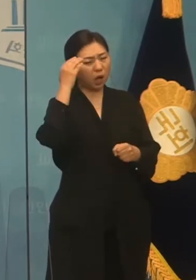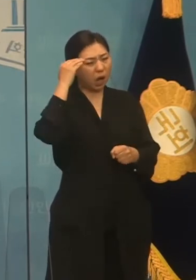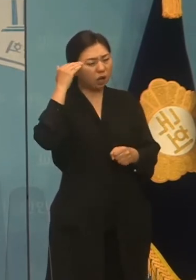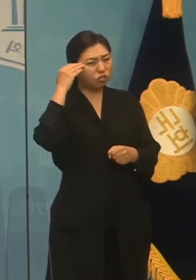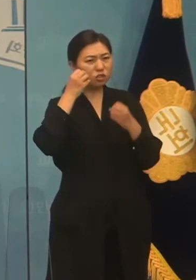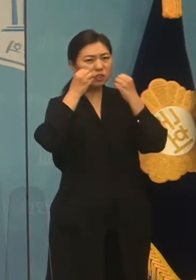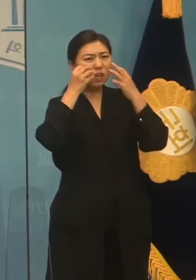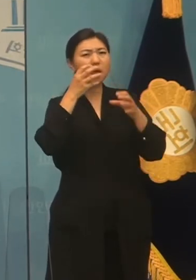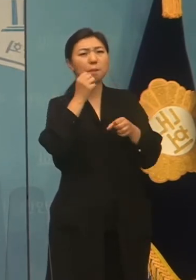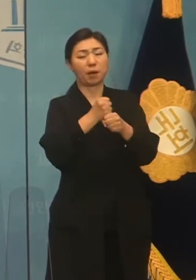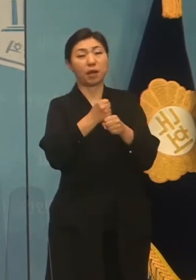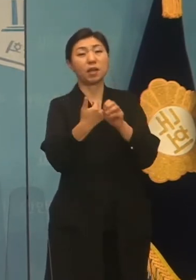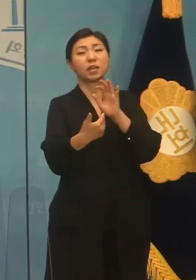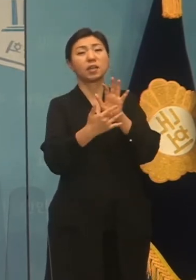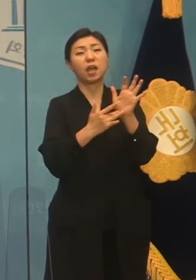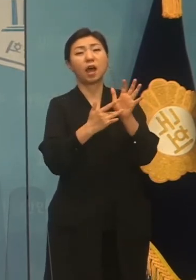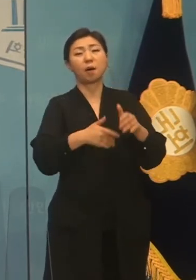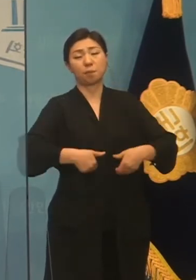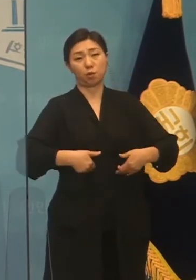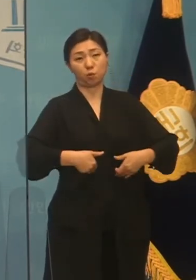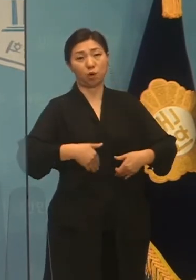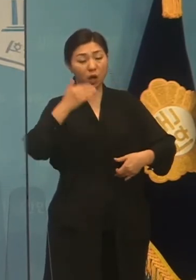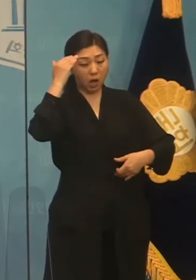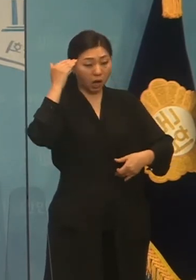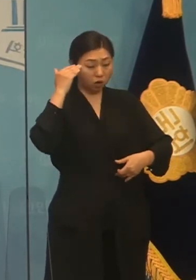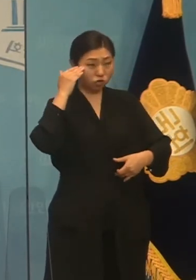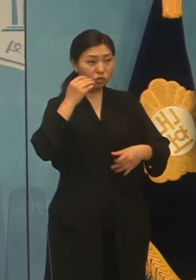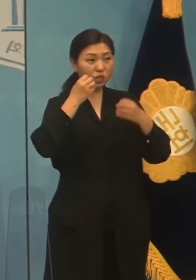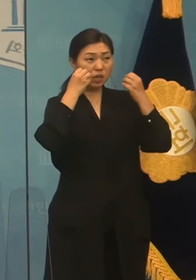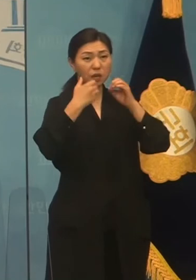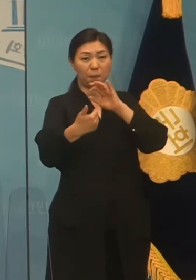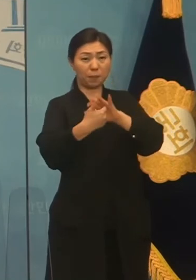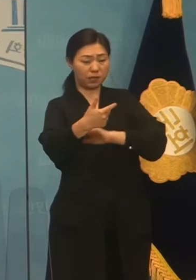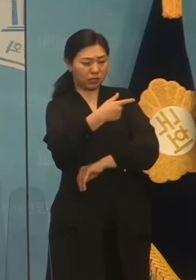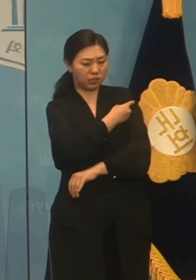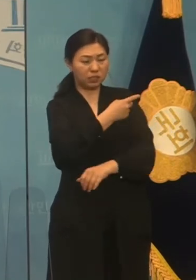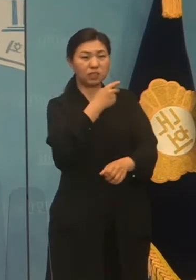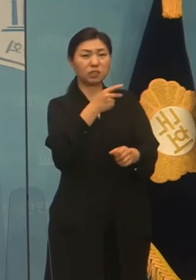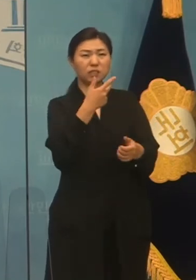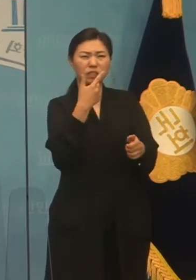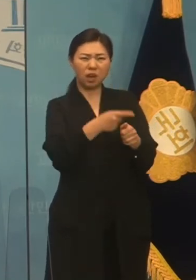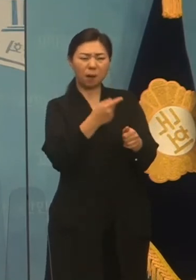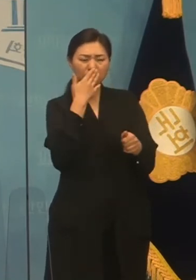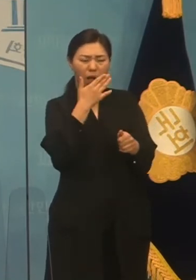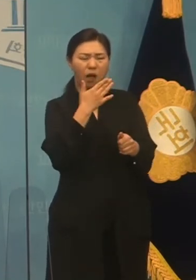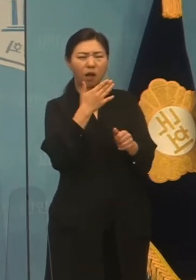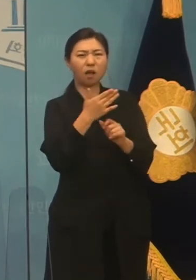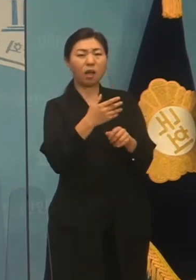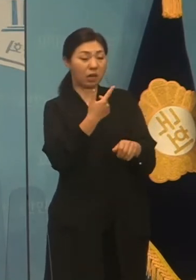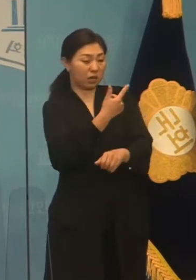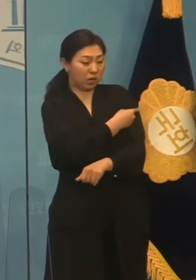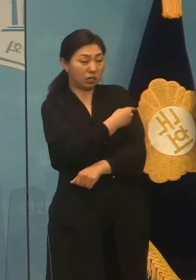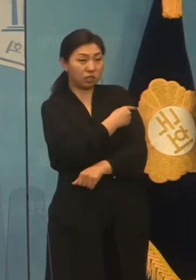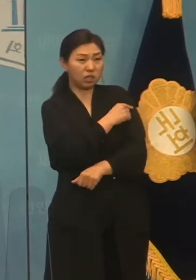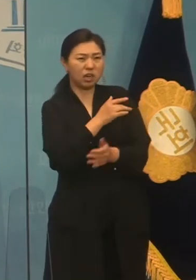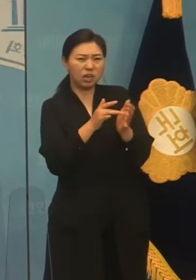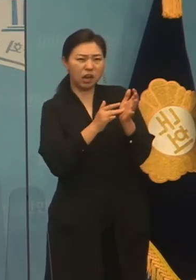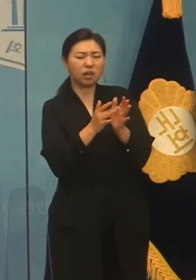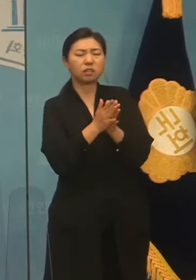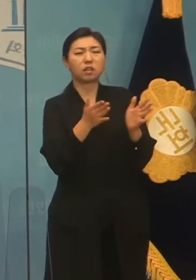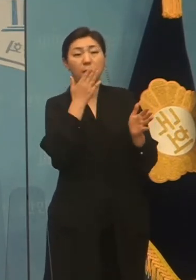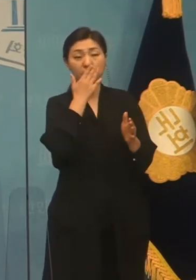우리나라가 세계 최정상급 백신 생산 능력을 갖추고 있습니다. 여기에 6월부터 백신 물질이